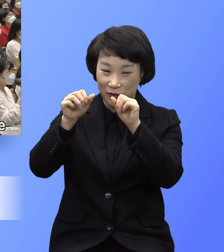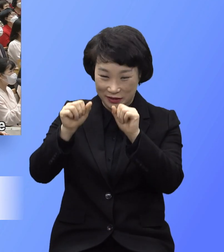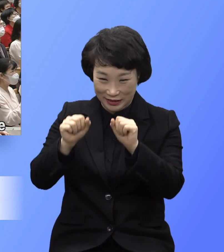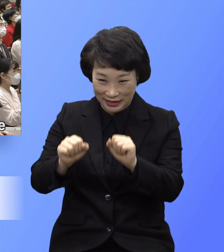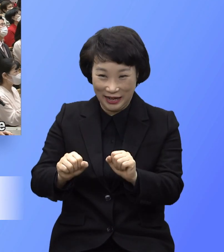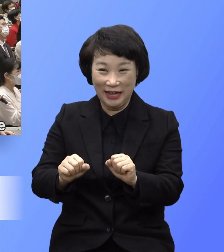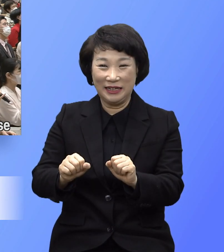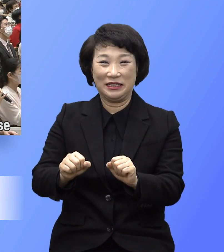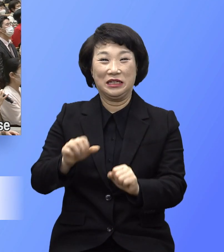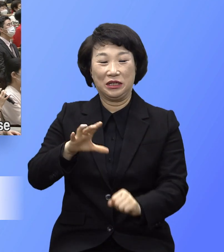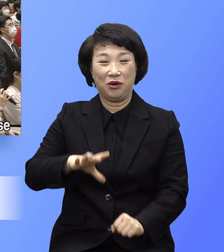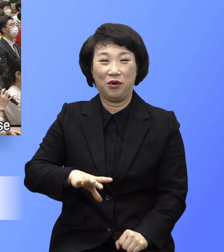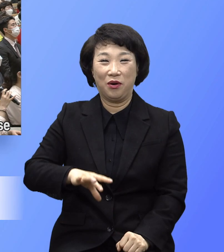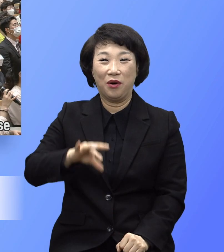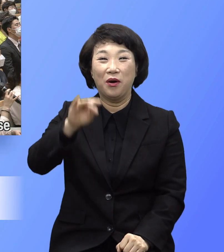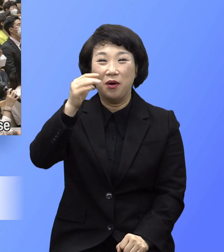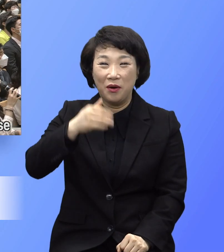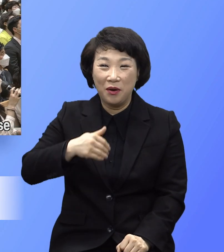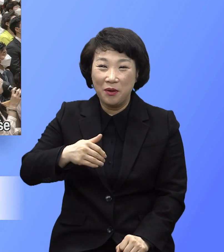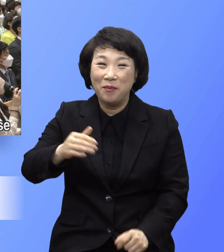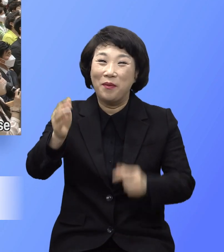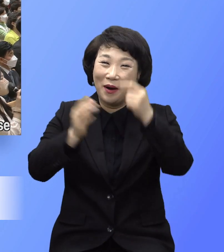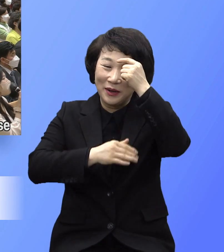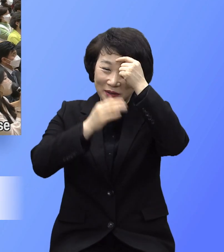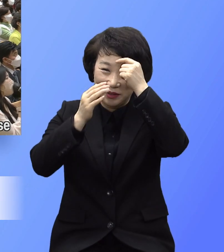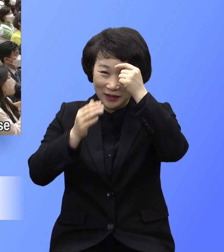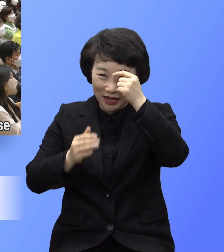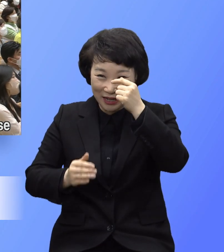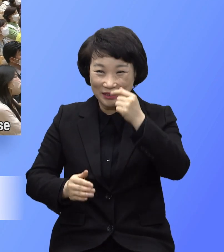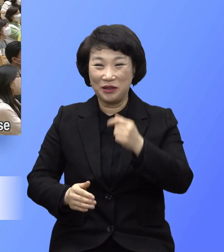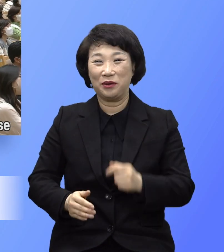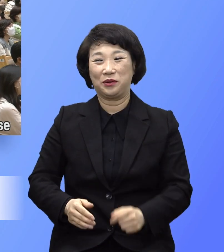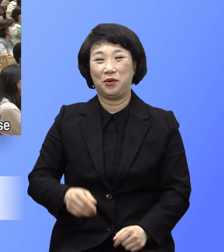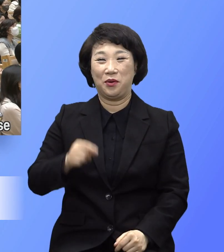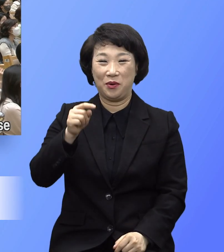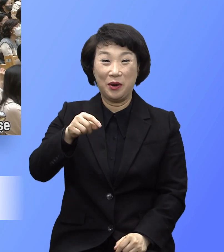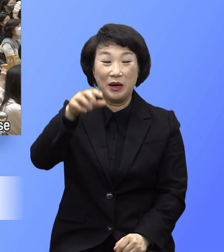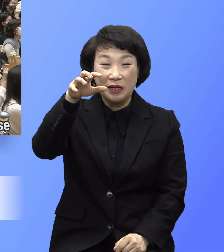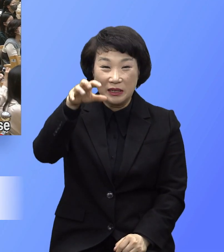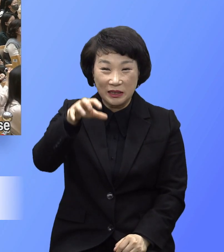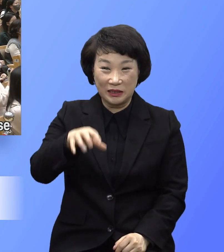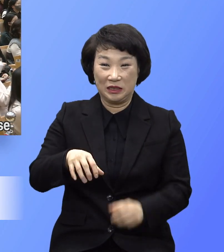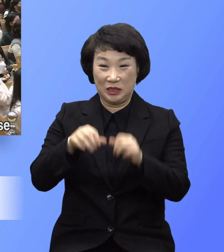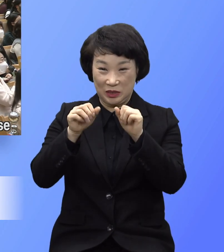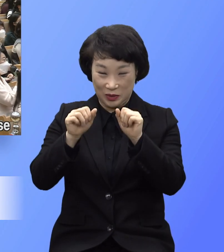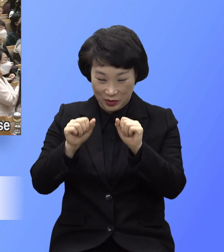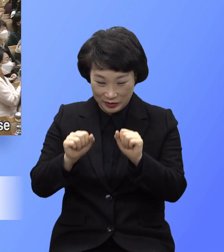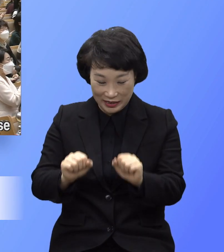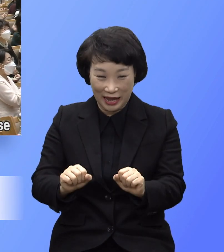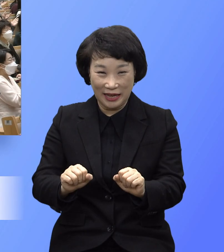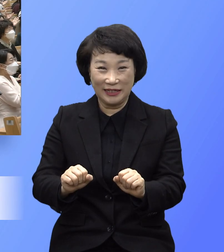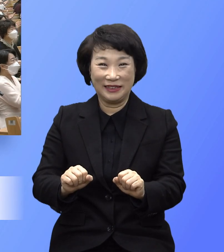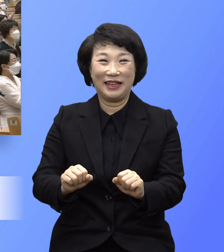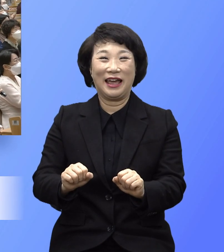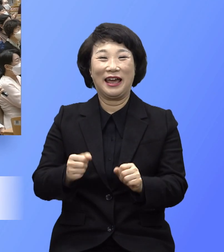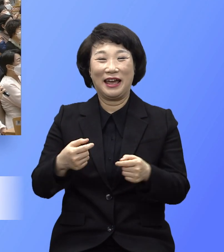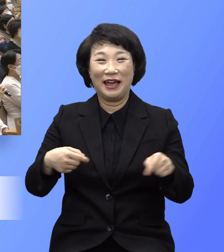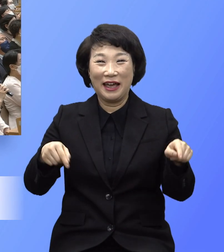예수님도 그곳에 계시고 앞서간 성도